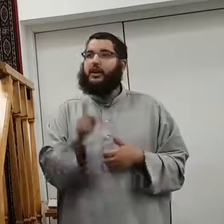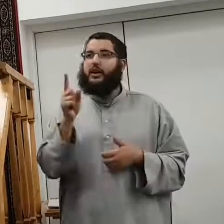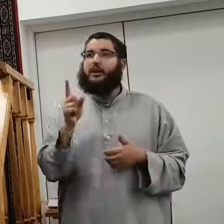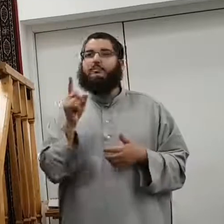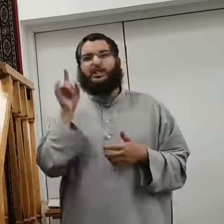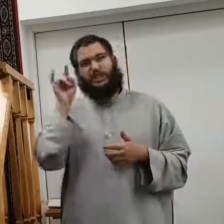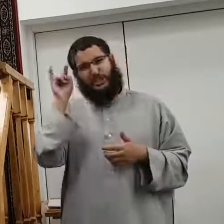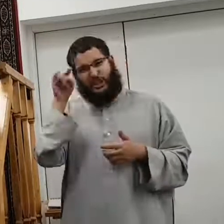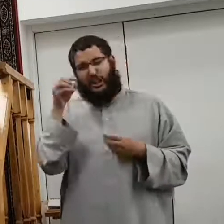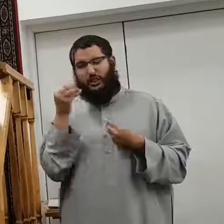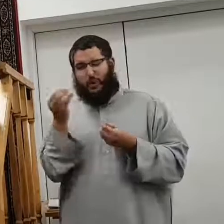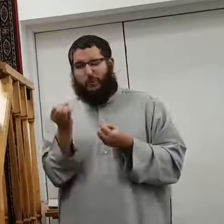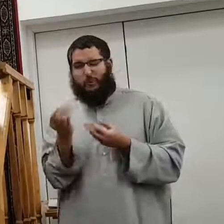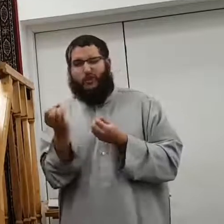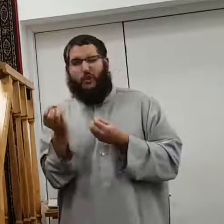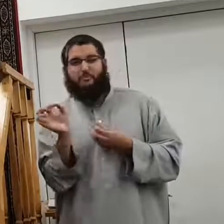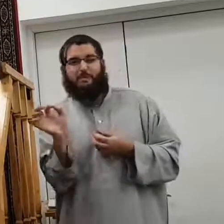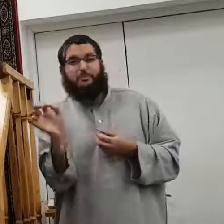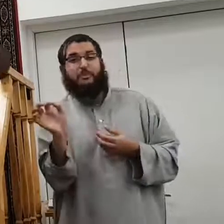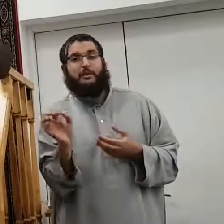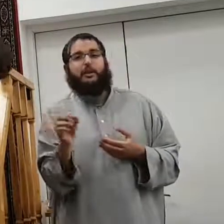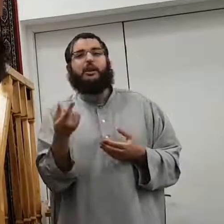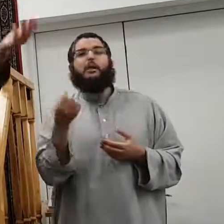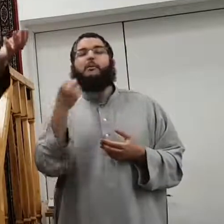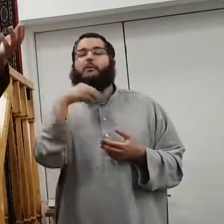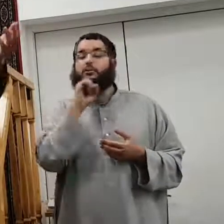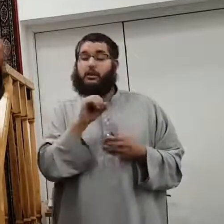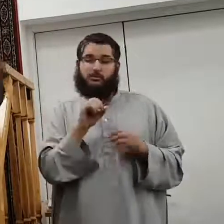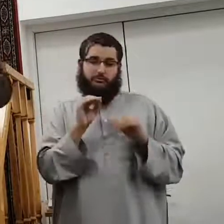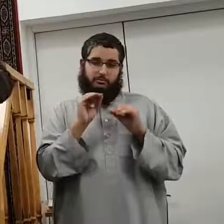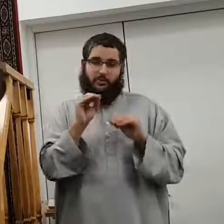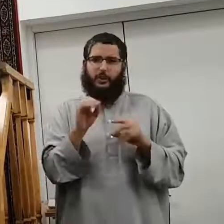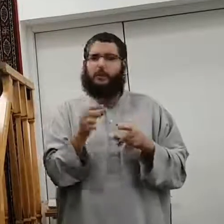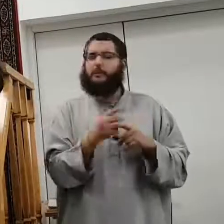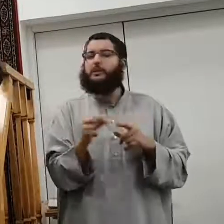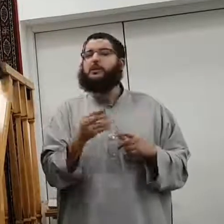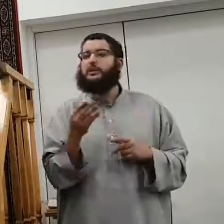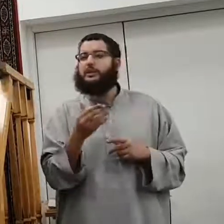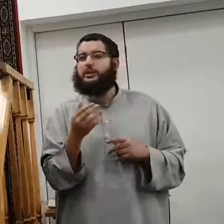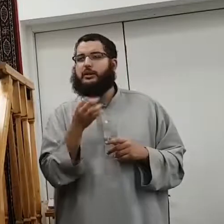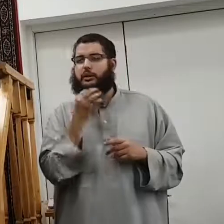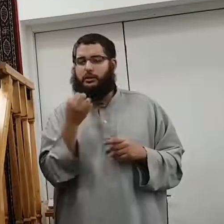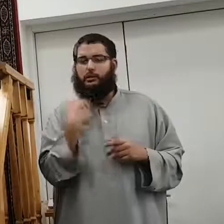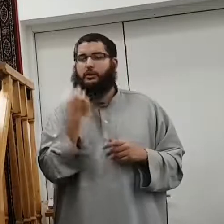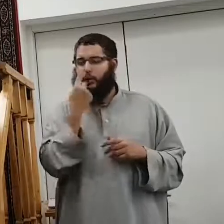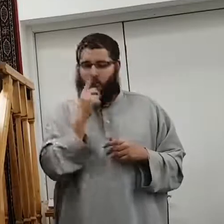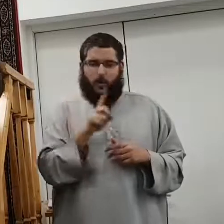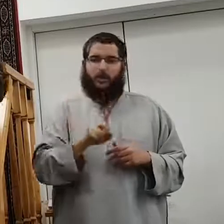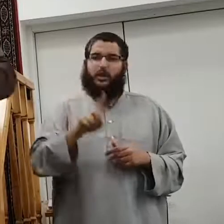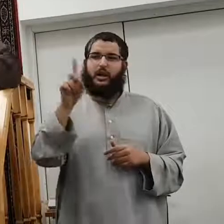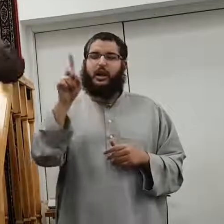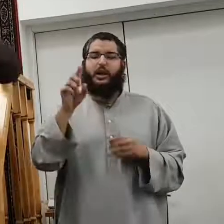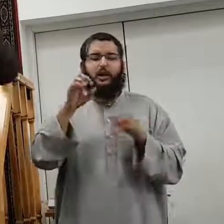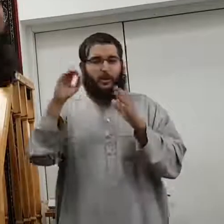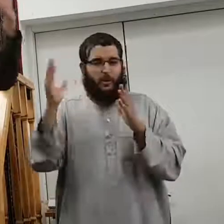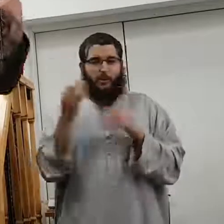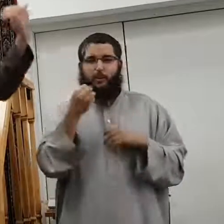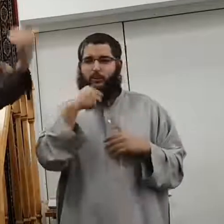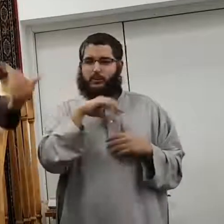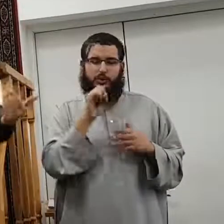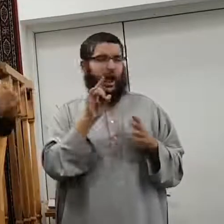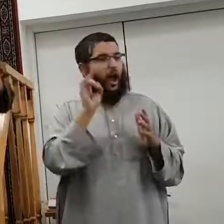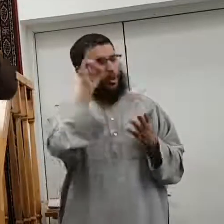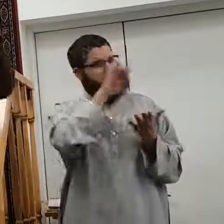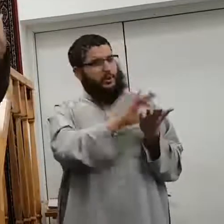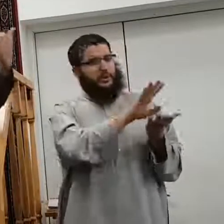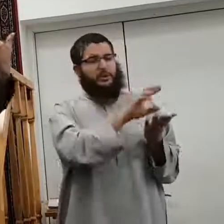mais shaitan est venu perturber ta croyance. Et là, le prophète Sami nous a enseigné. Il nous a enseigné de dire Amen tu billah wa rasulih. Il nous a dit de dire A'udhu